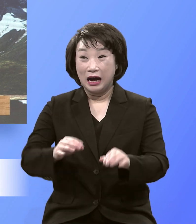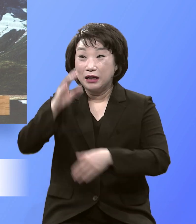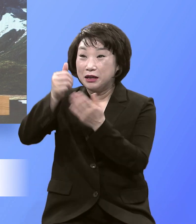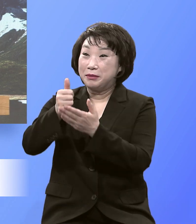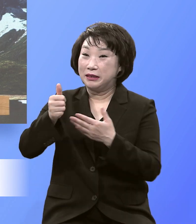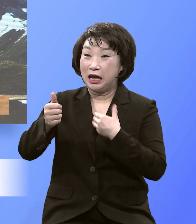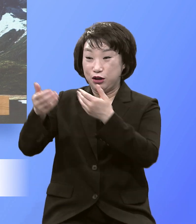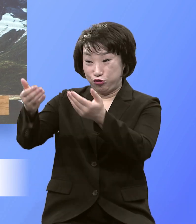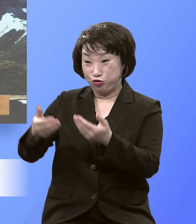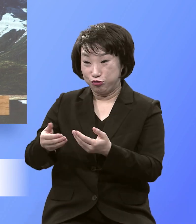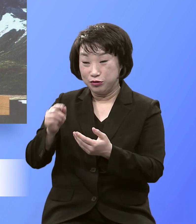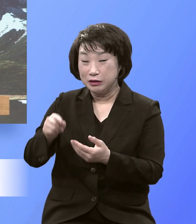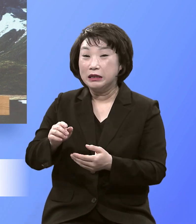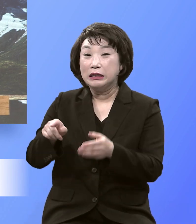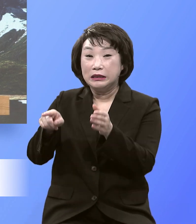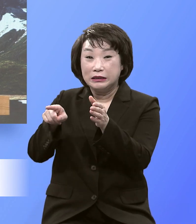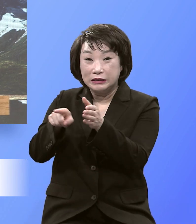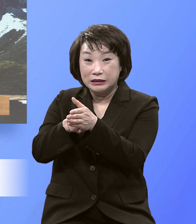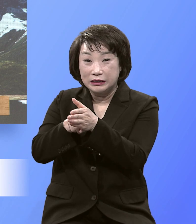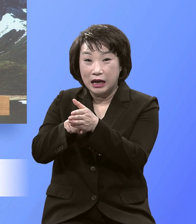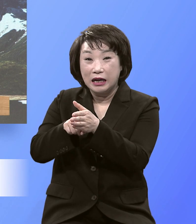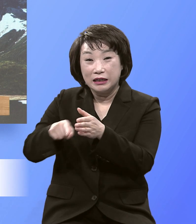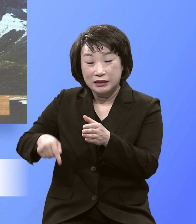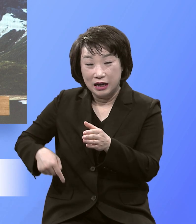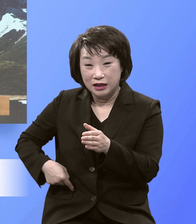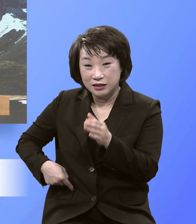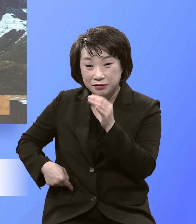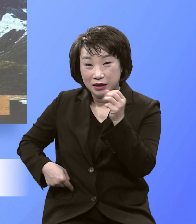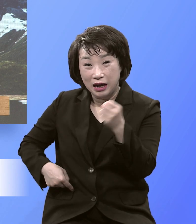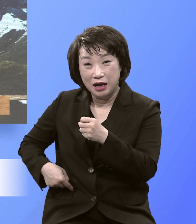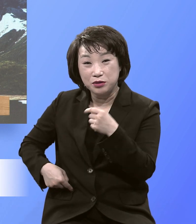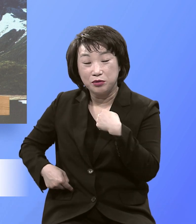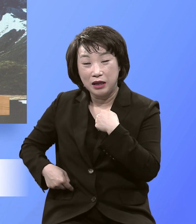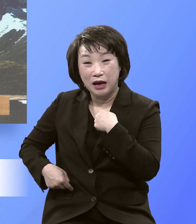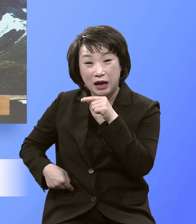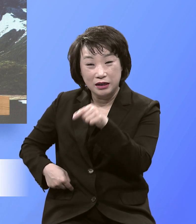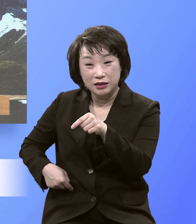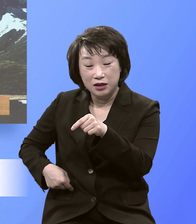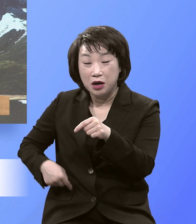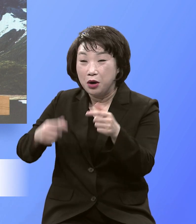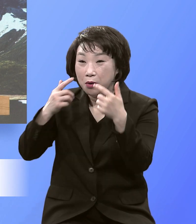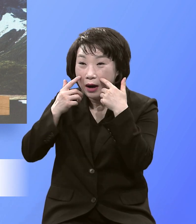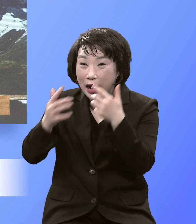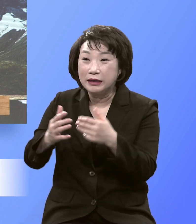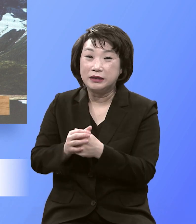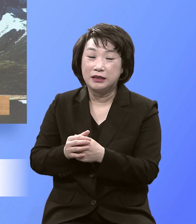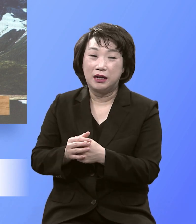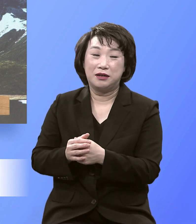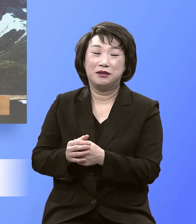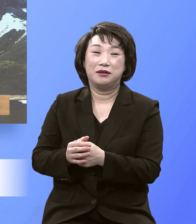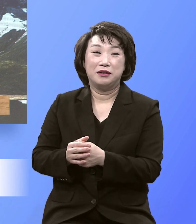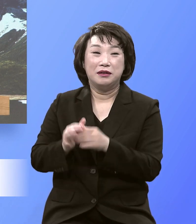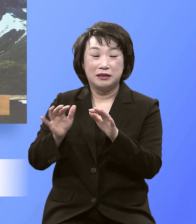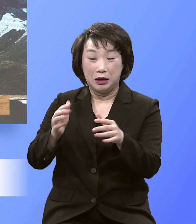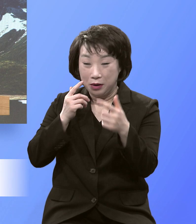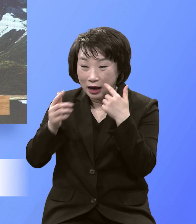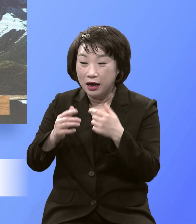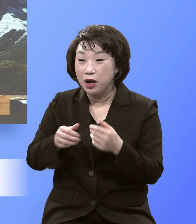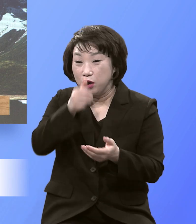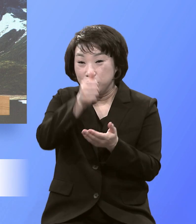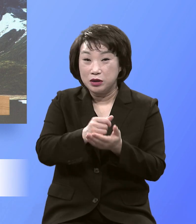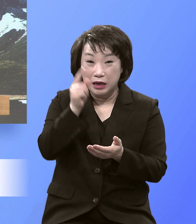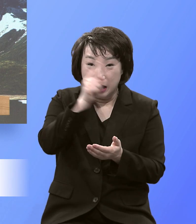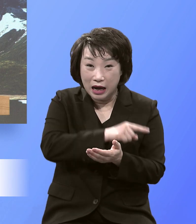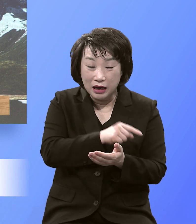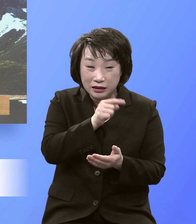내게 주신 신앙의 양심으로 인한 확실하고도 분명한